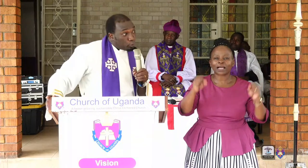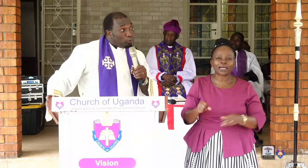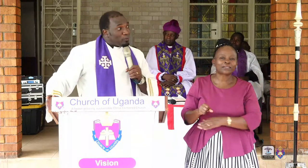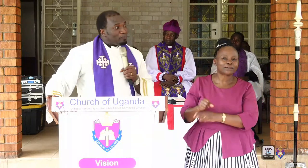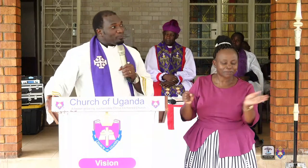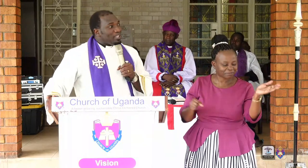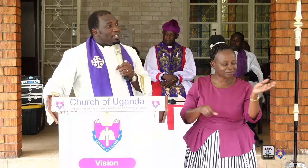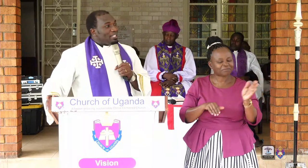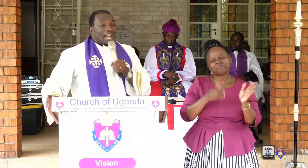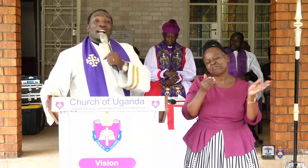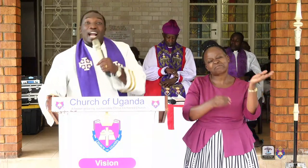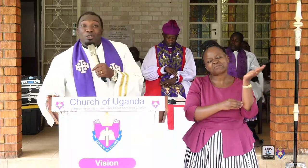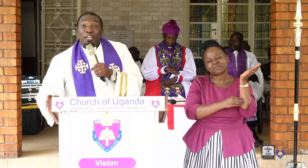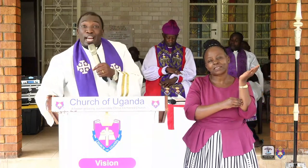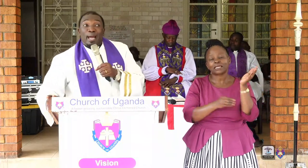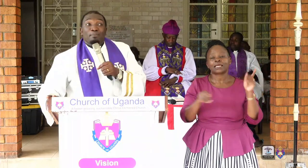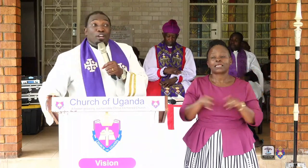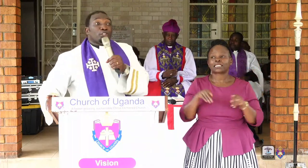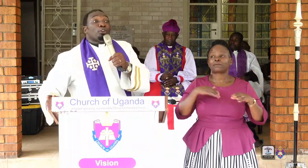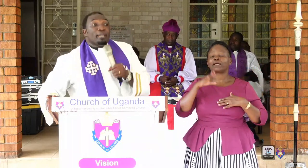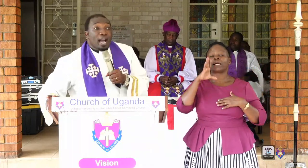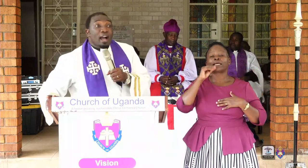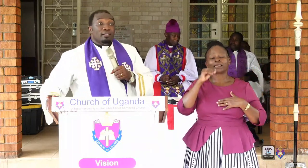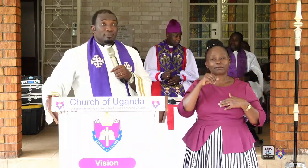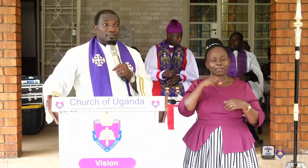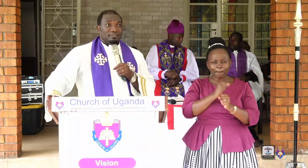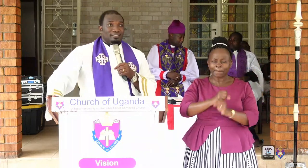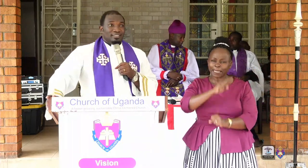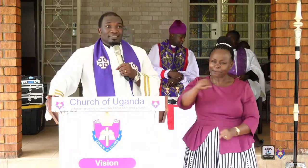buntu nanga ayogera nammwe nsobya